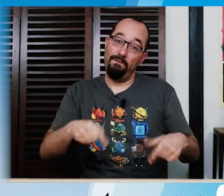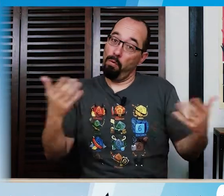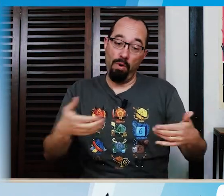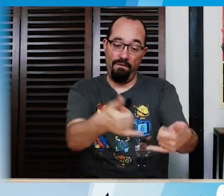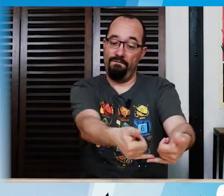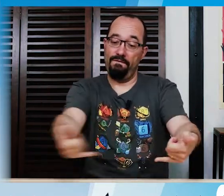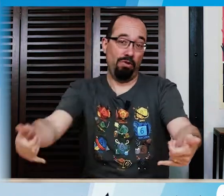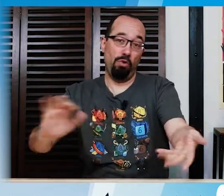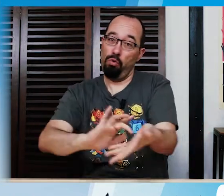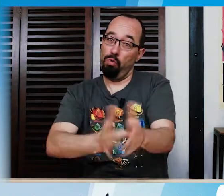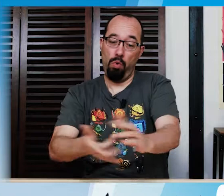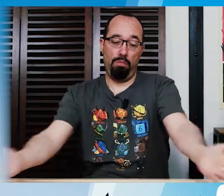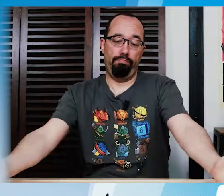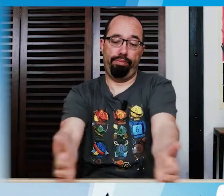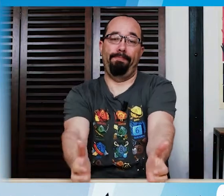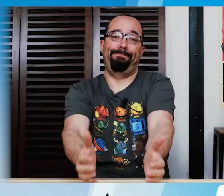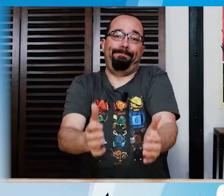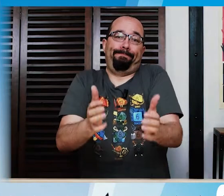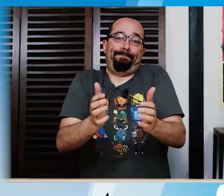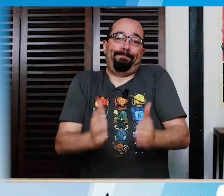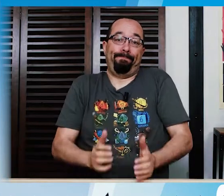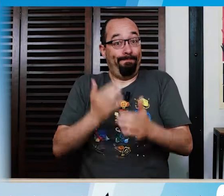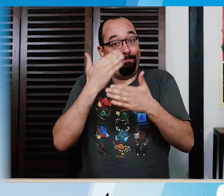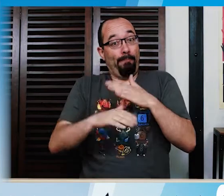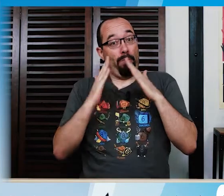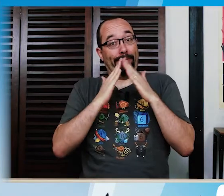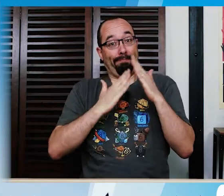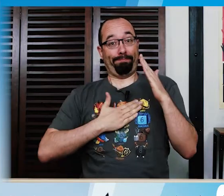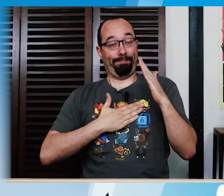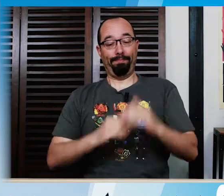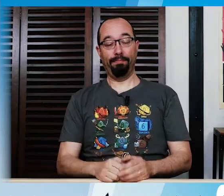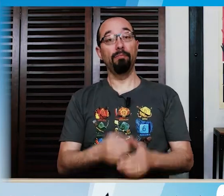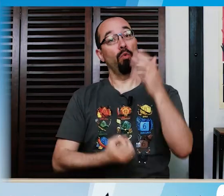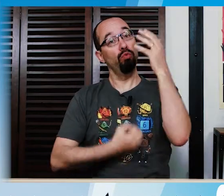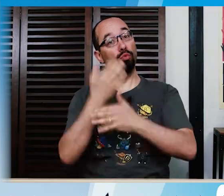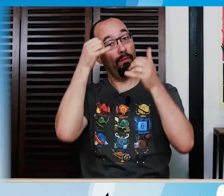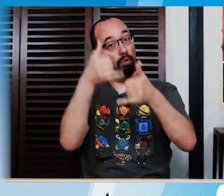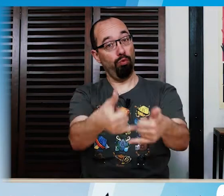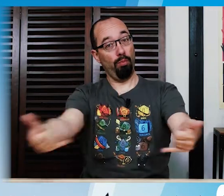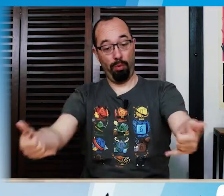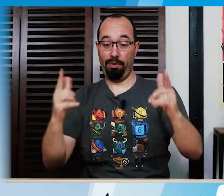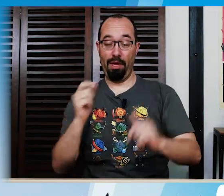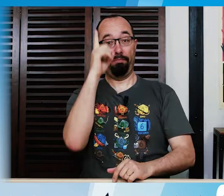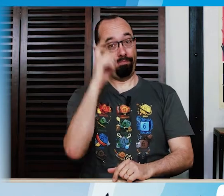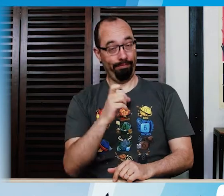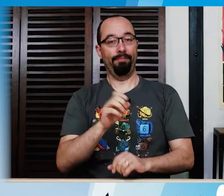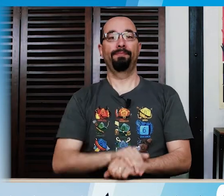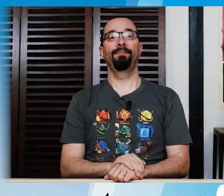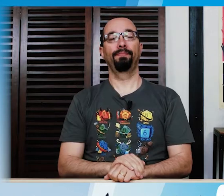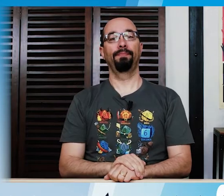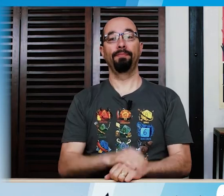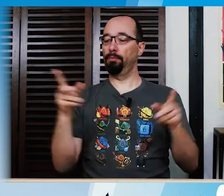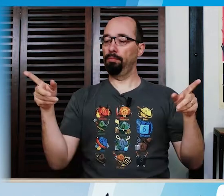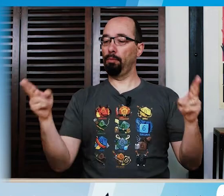du troupeau et les pose face cachée dans son étable devant lui. Puis, il démarre un nouveau troupeau. Fin de